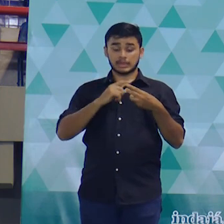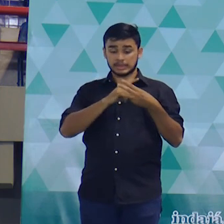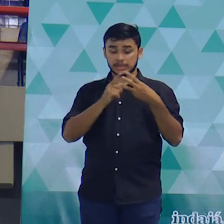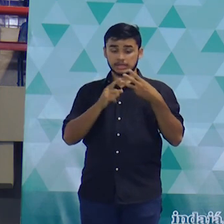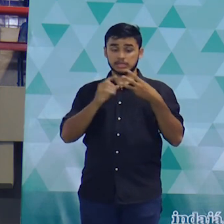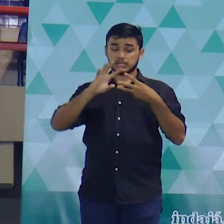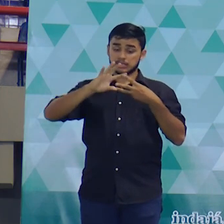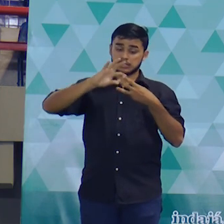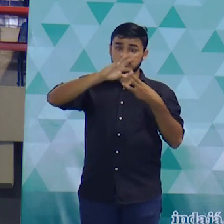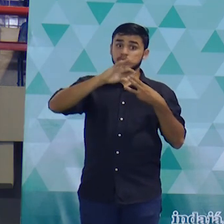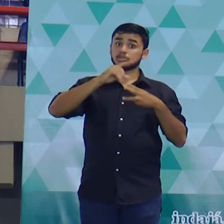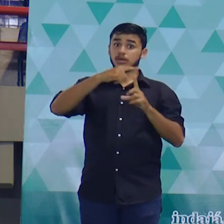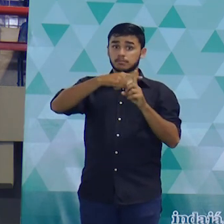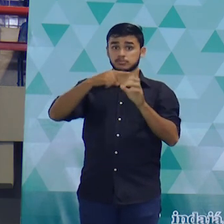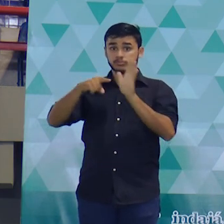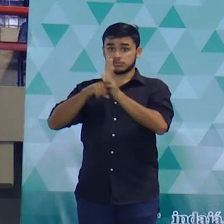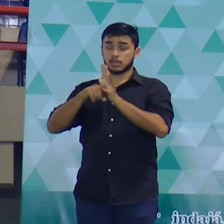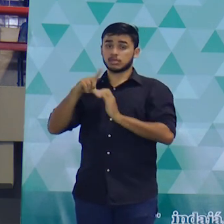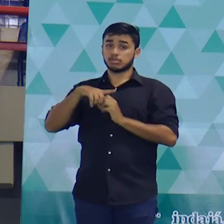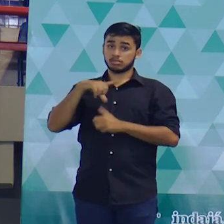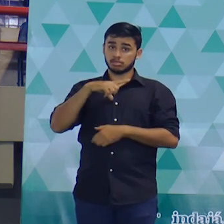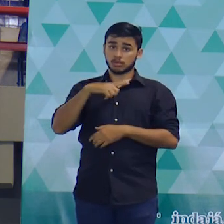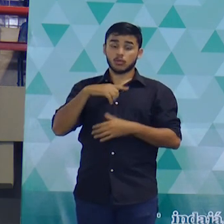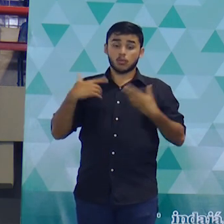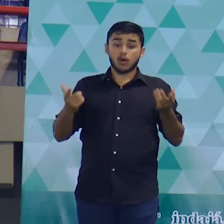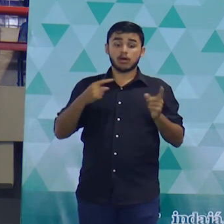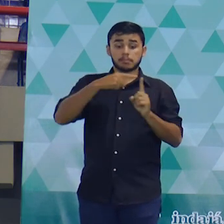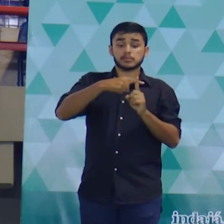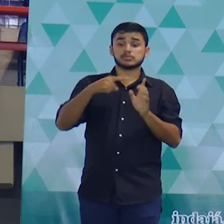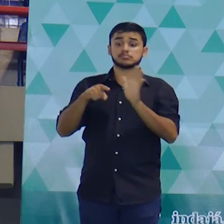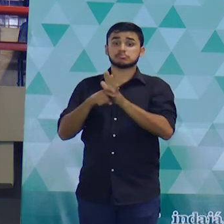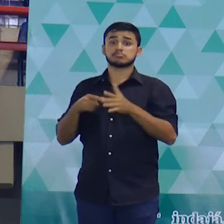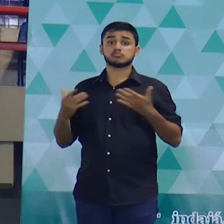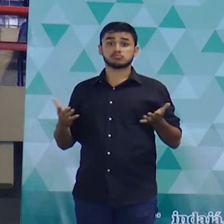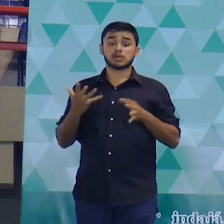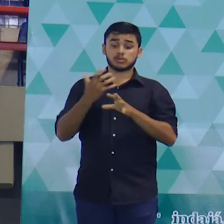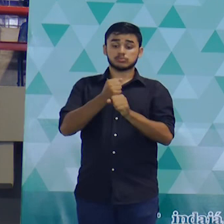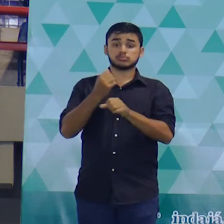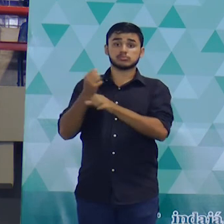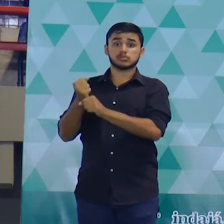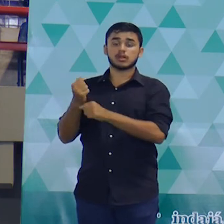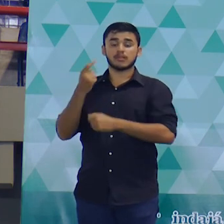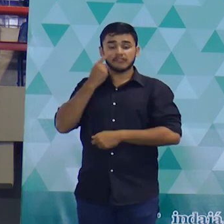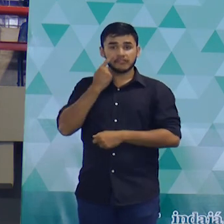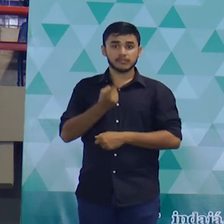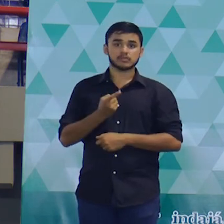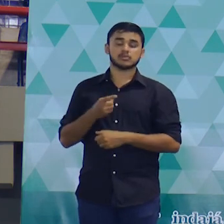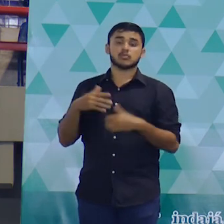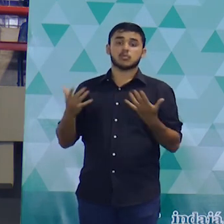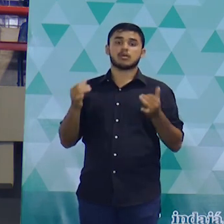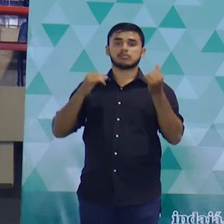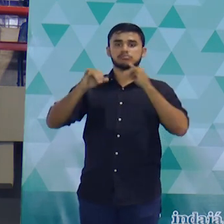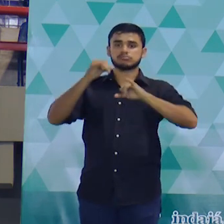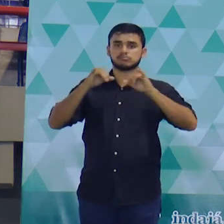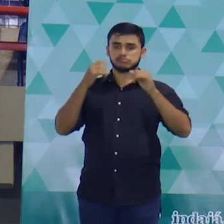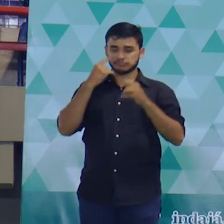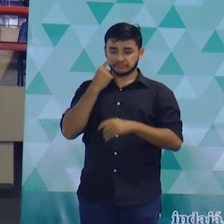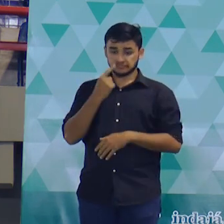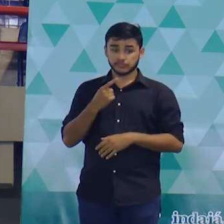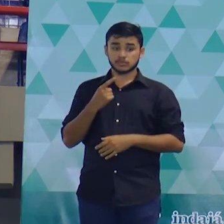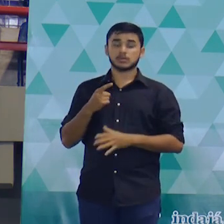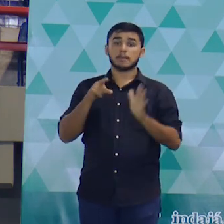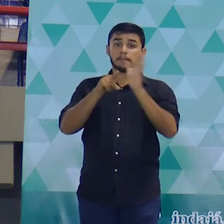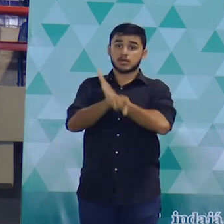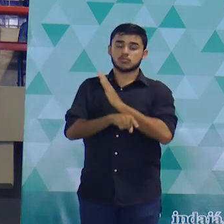íon cálcio e qual é a massa de hidrogênio fosfato que eu produzo. Ele quer a massa